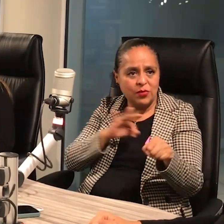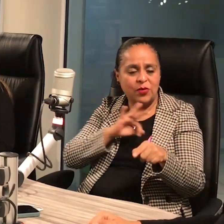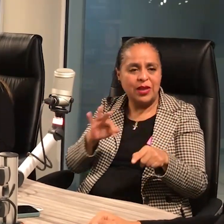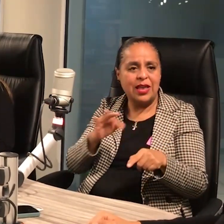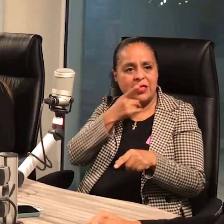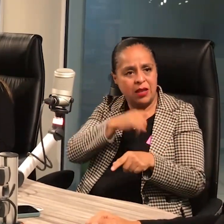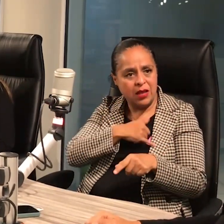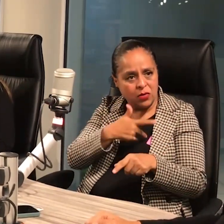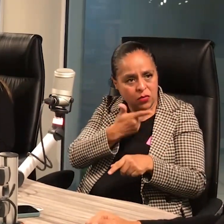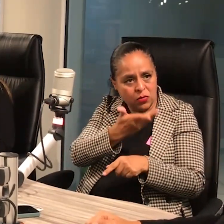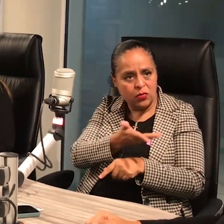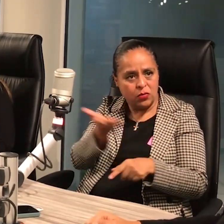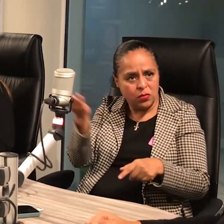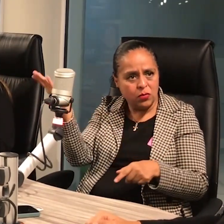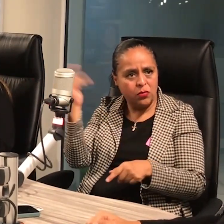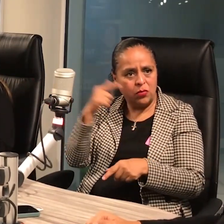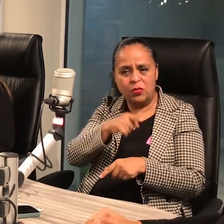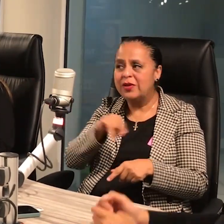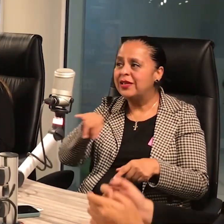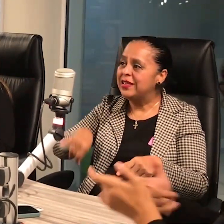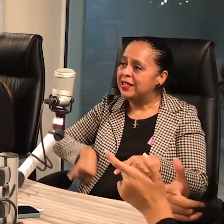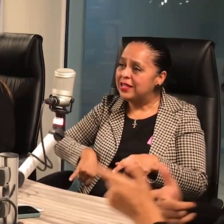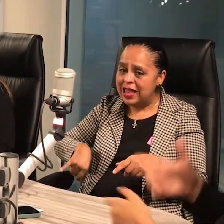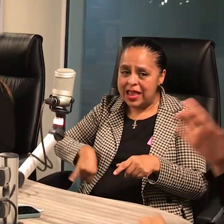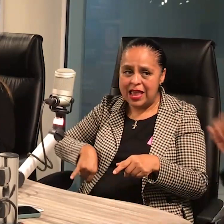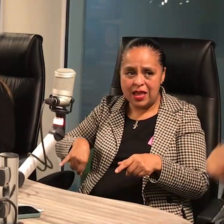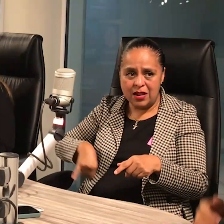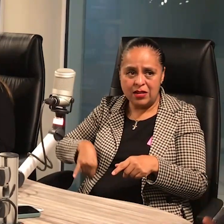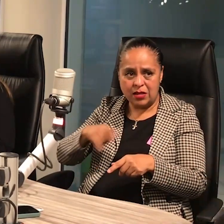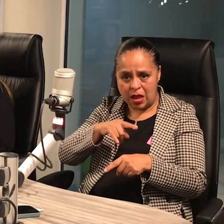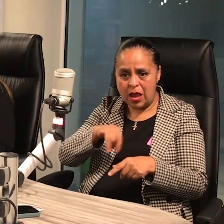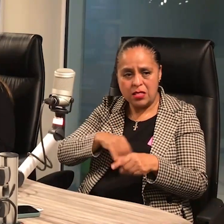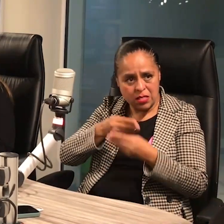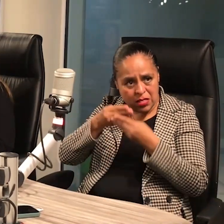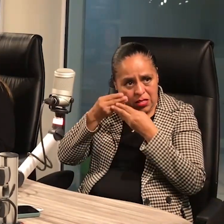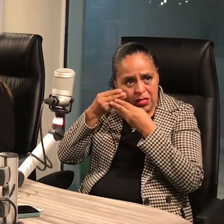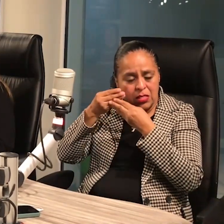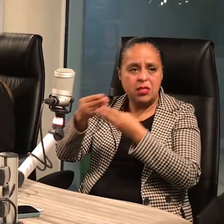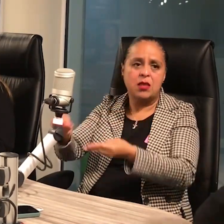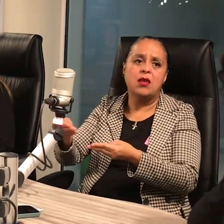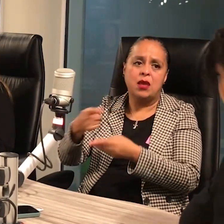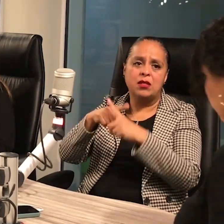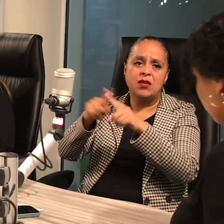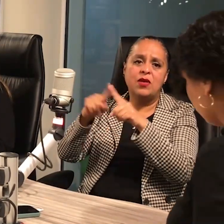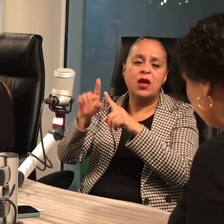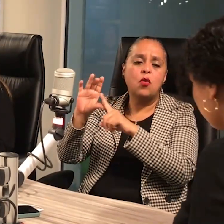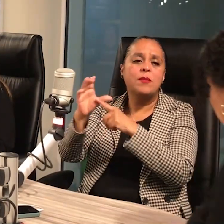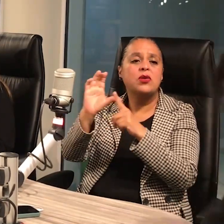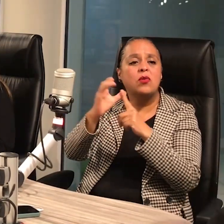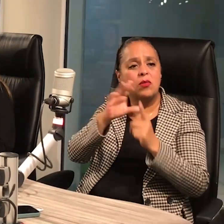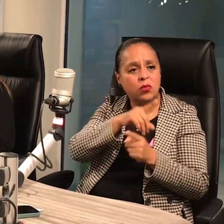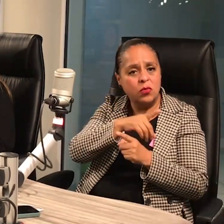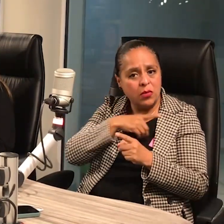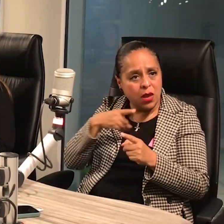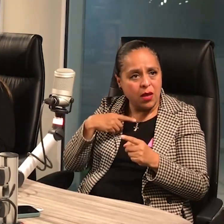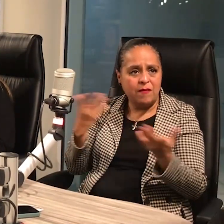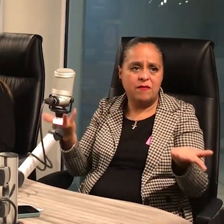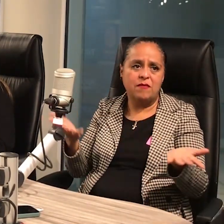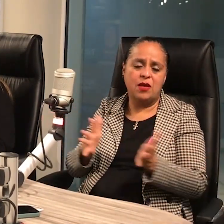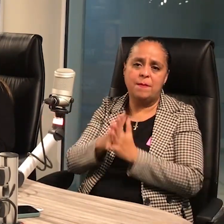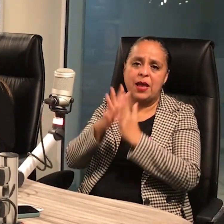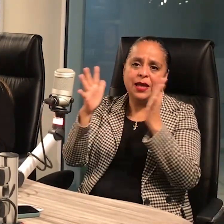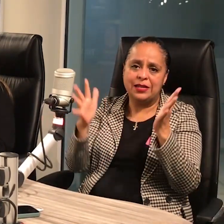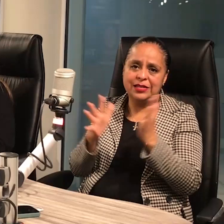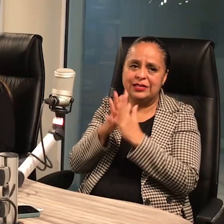pero sí estaría como muy interesante porque sí se abren estos espacios y ahí pues están las distintas comisiones y toda la participación